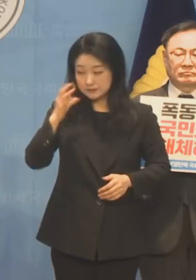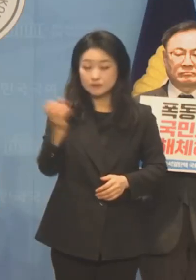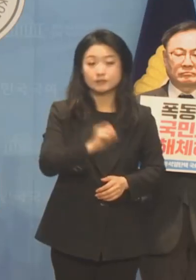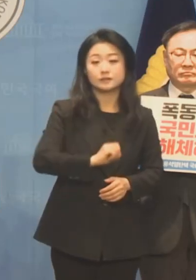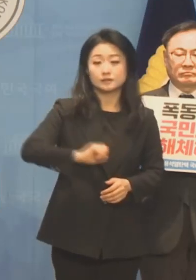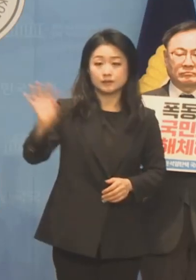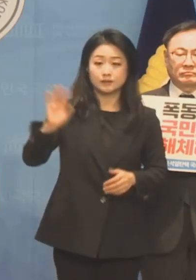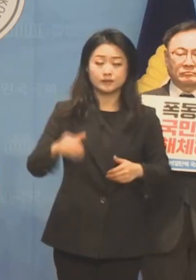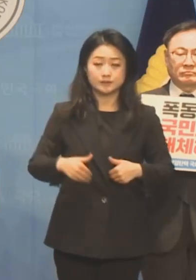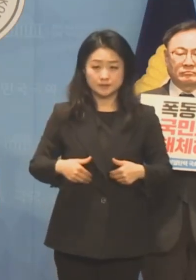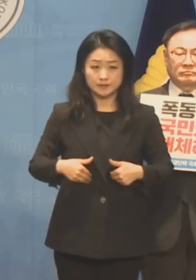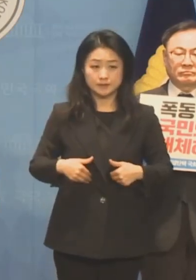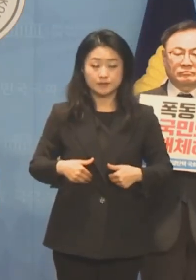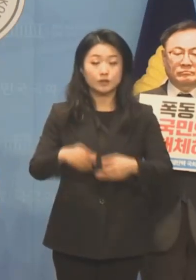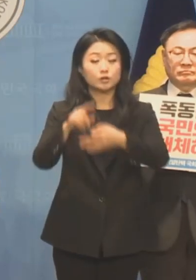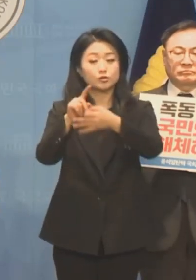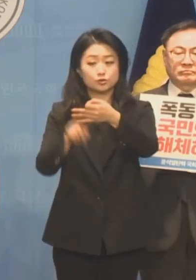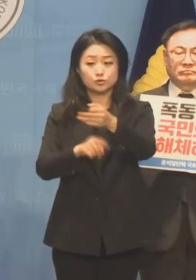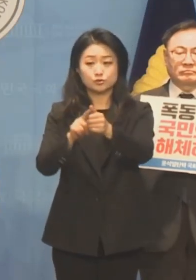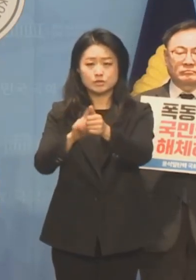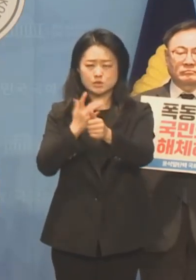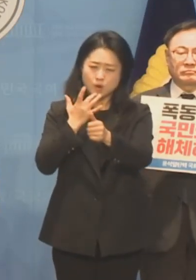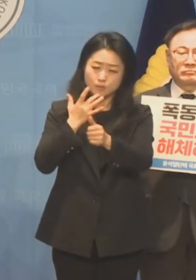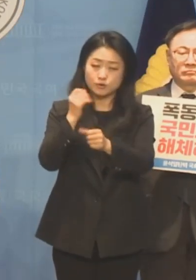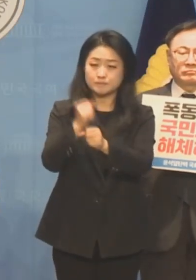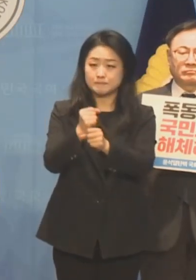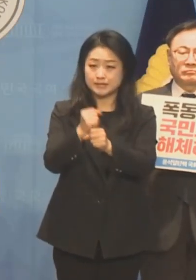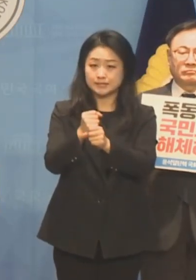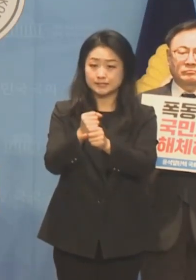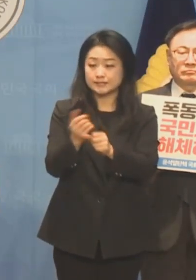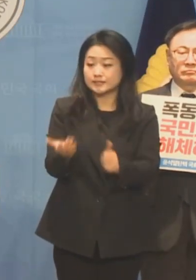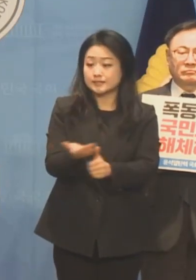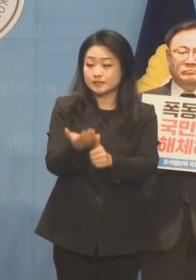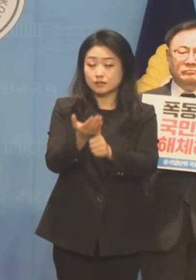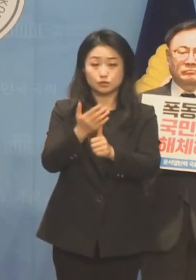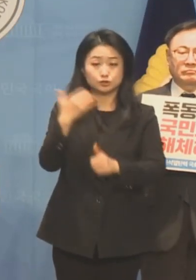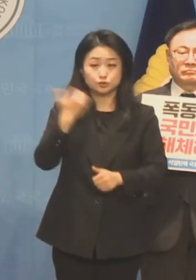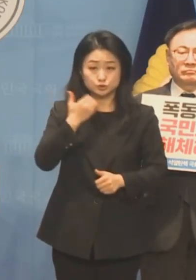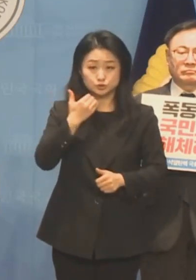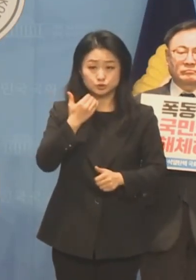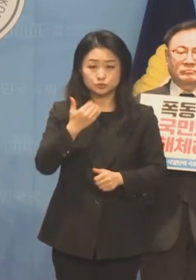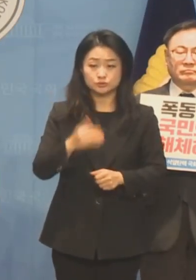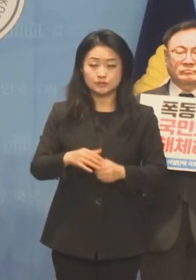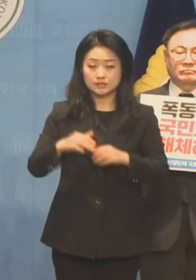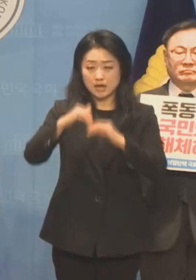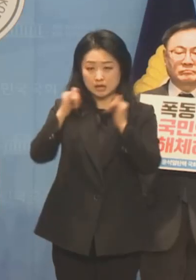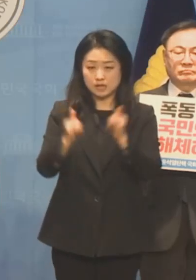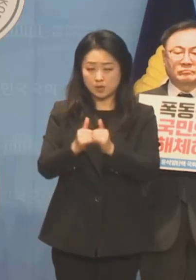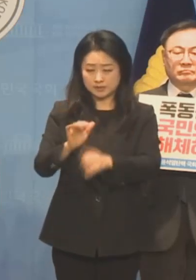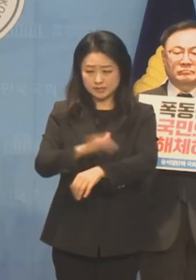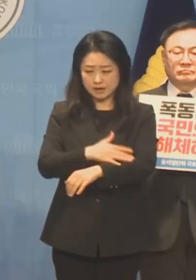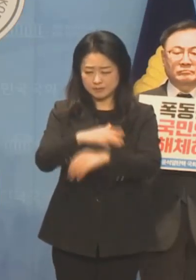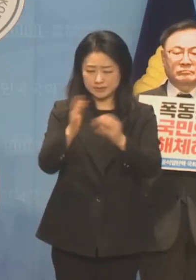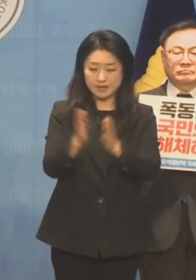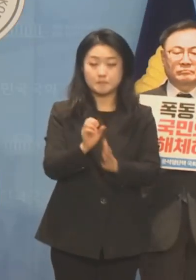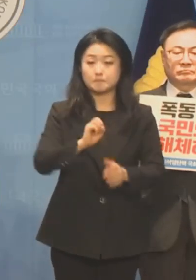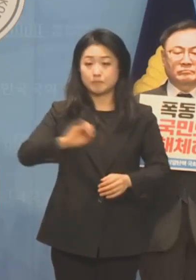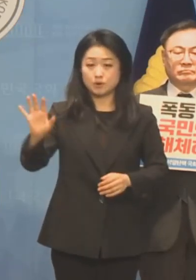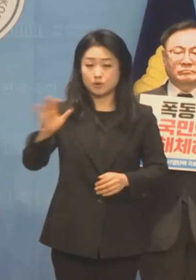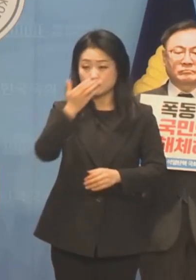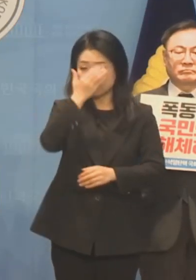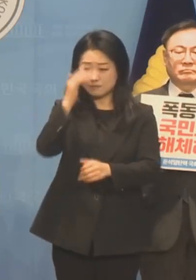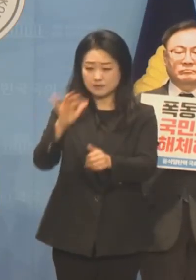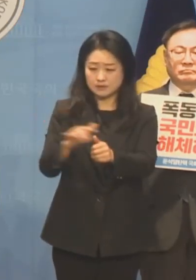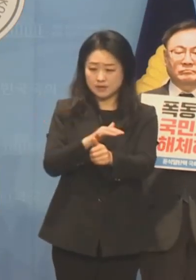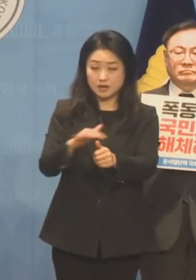합니다. 윤석열이라는 괴물을 만든 우리 사회의 모순을 철폐하고 젊은이들을 현혹한